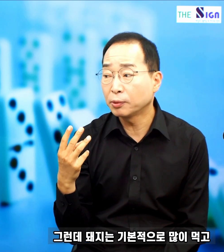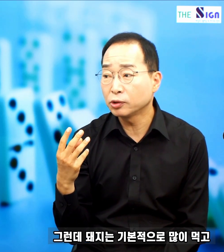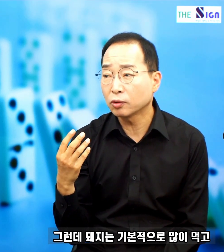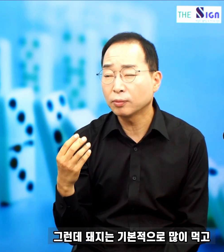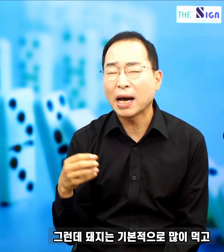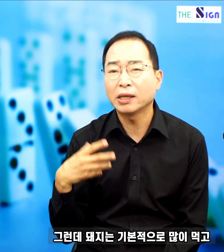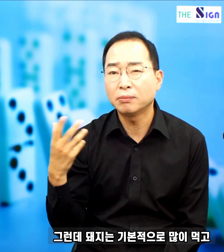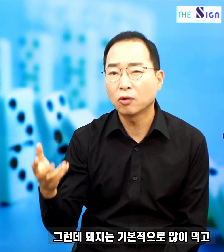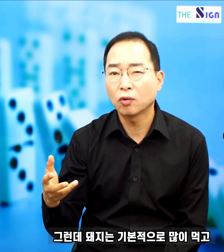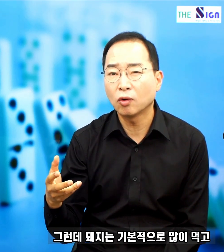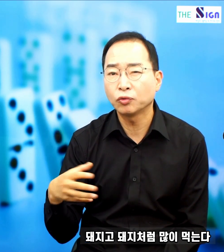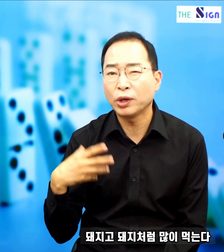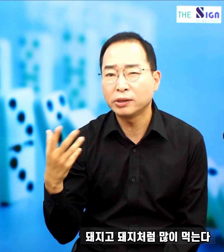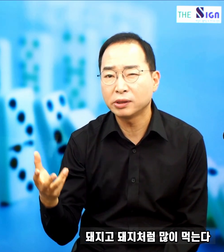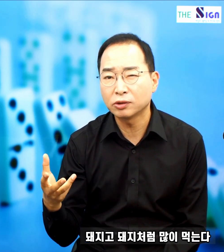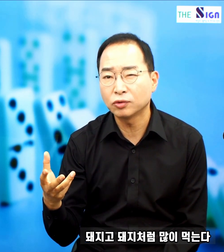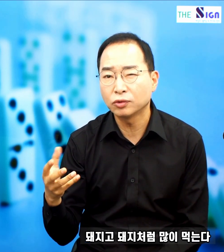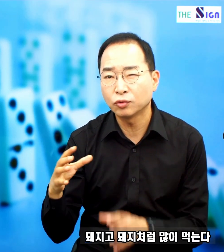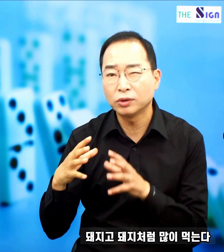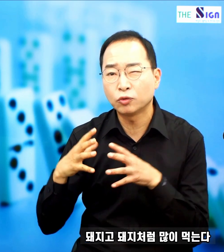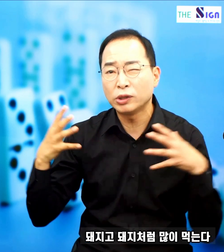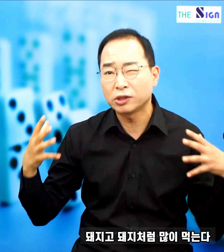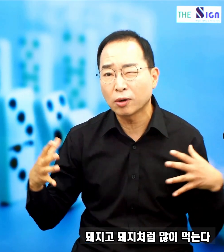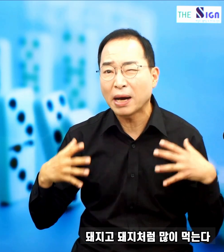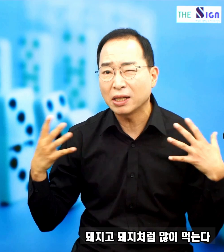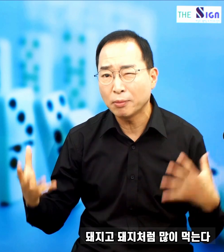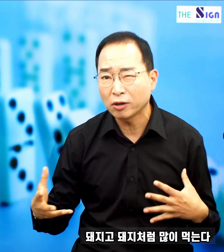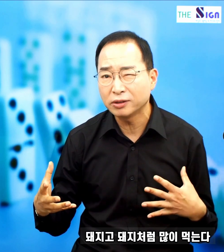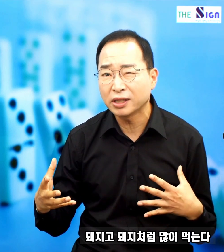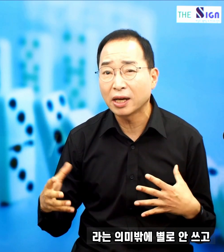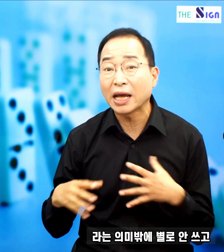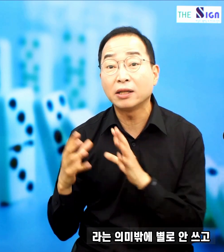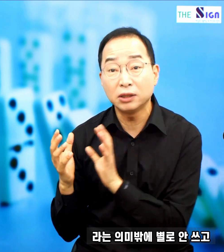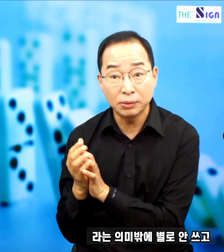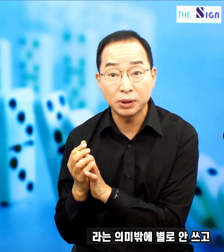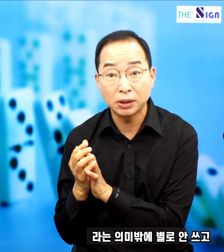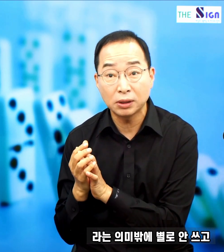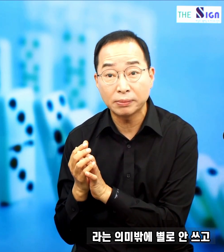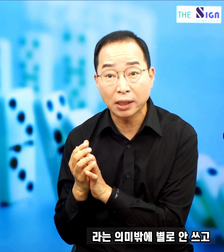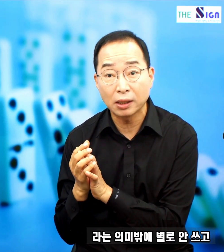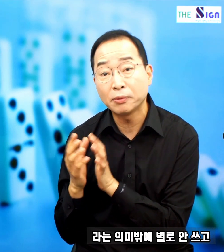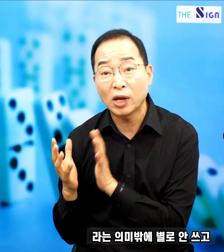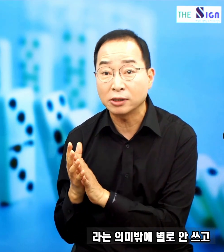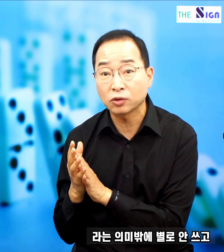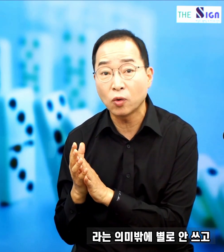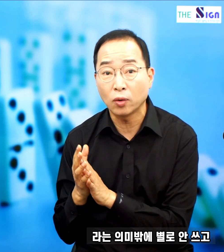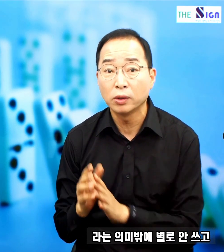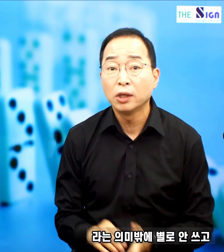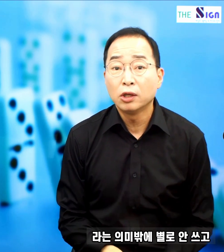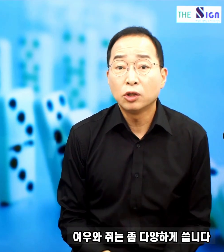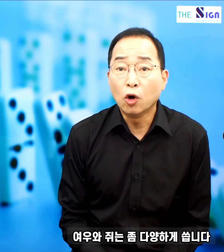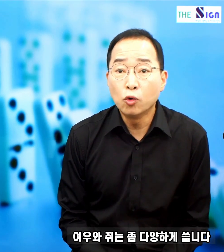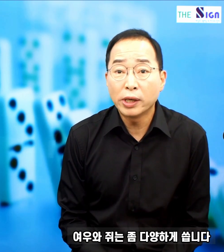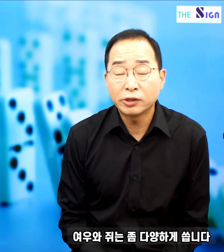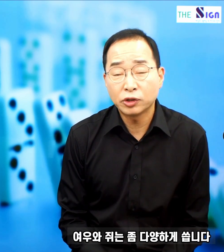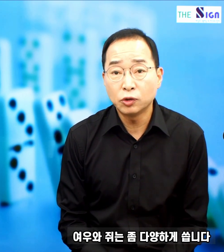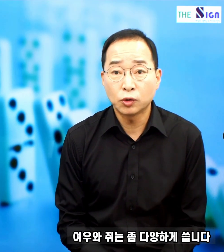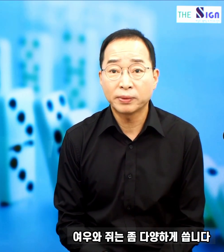기본적으로 많이 먹고 돼지고 돼지처럼 많이 먹는다라는 의미밖에 별로 안 쓰고 여우와 쥐는 좀